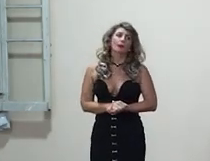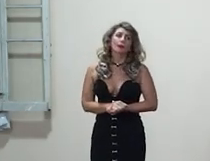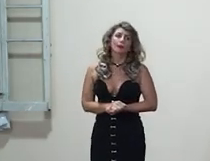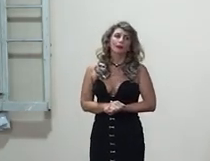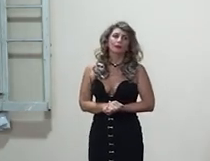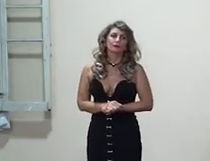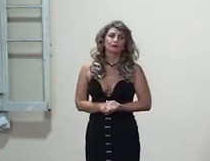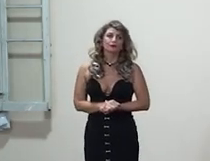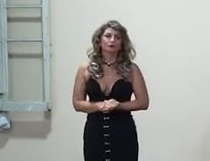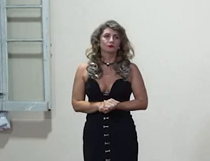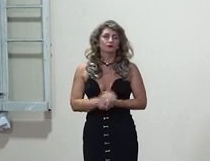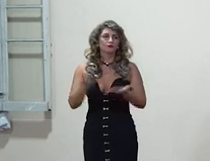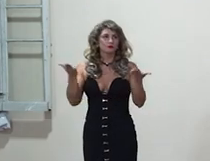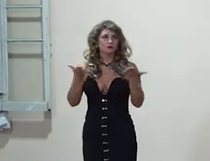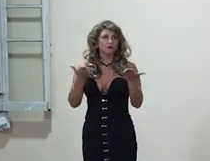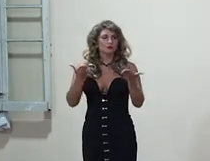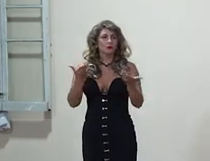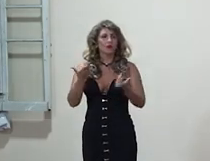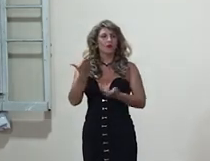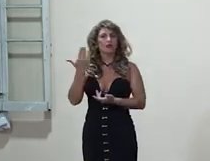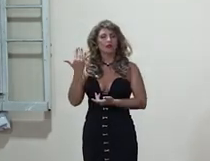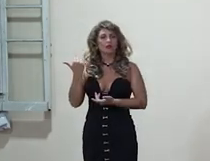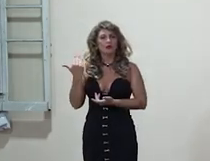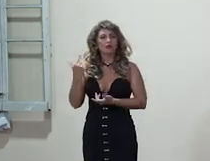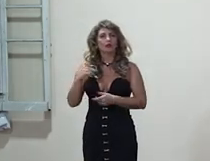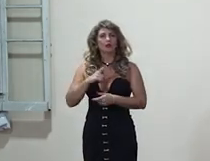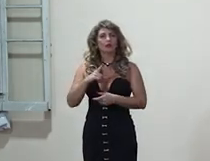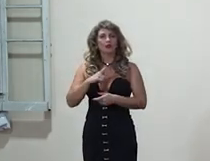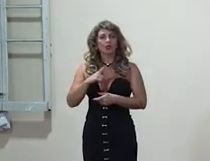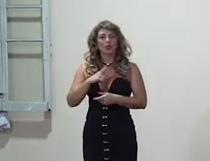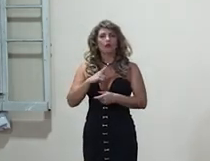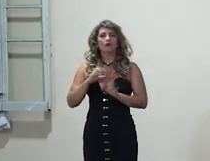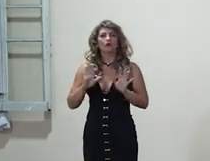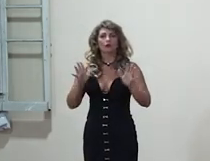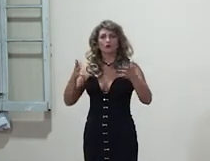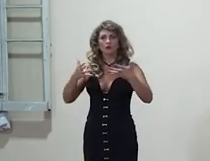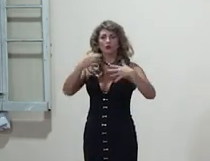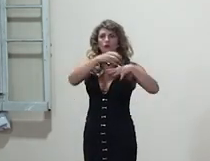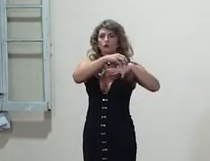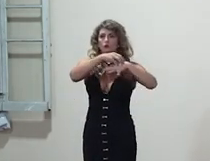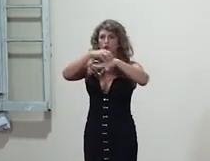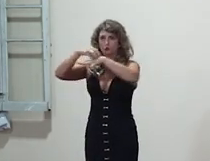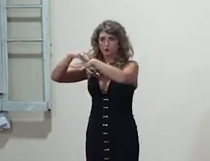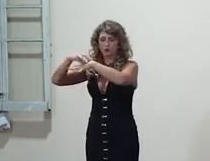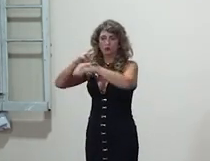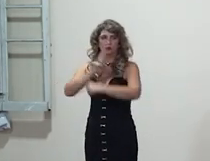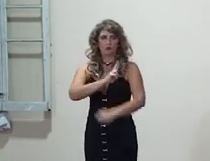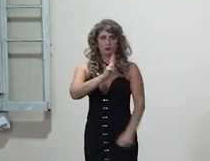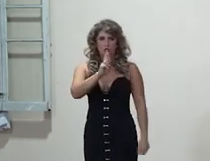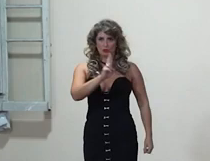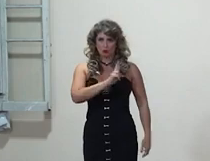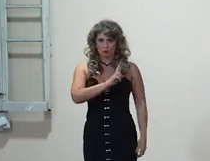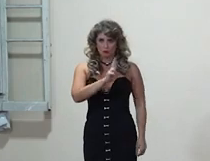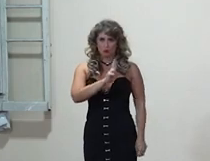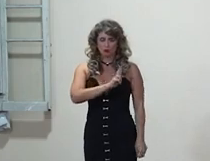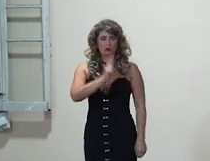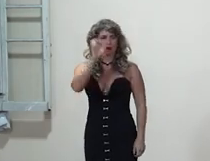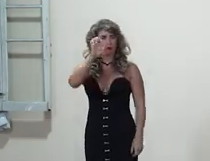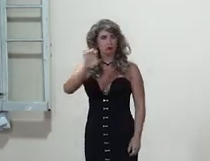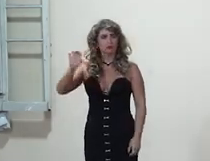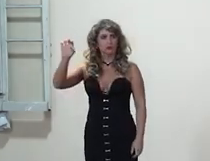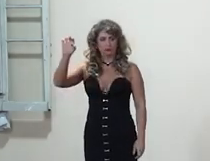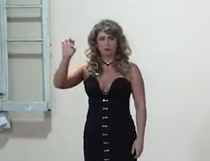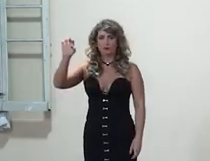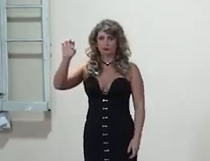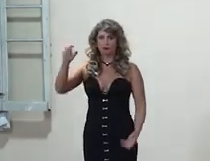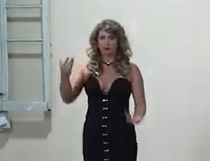Agora, recentemente, né, Juca, teve o evento aqui de turismo religioso, eu faço parte do GT agora, do estadual do